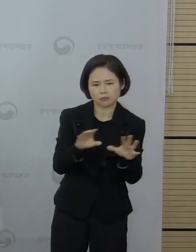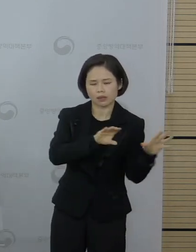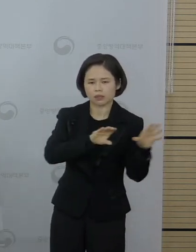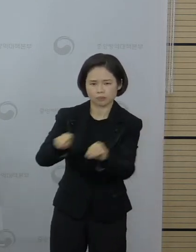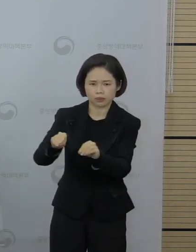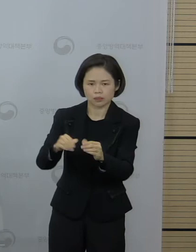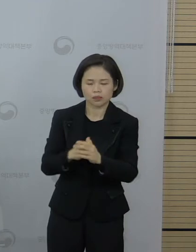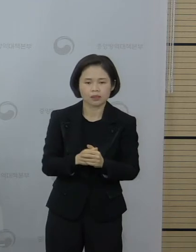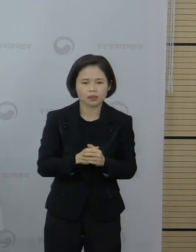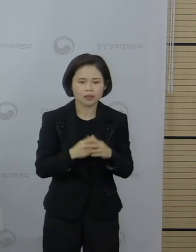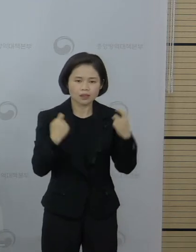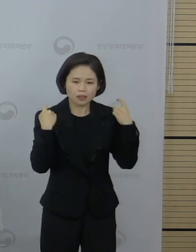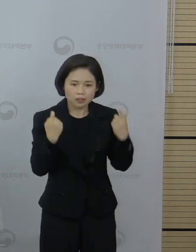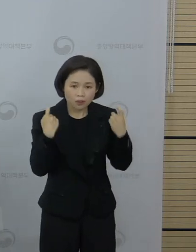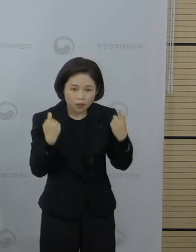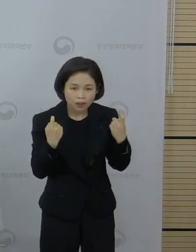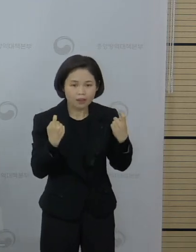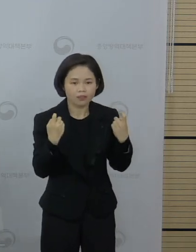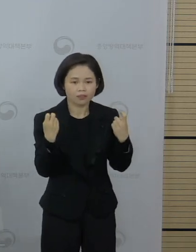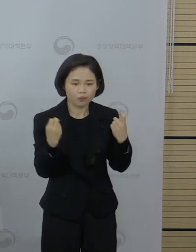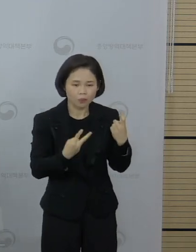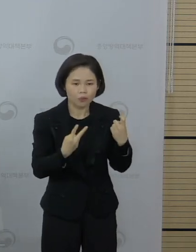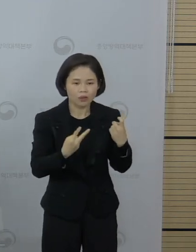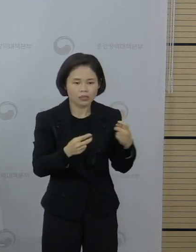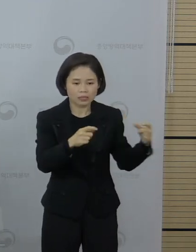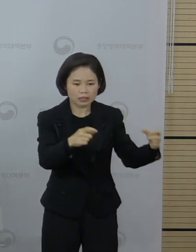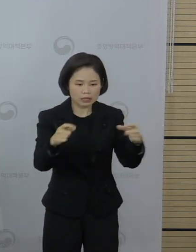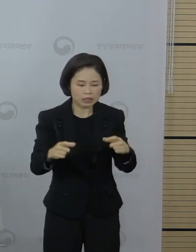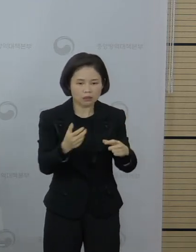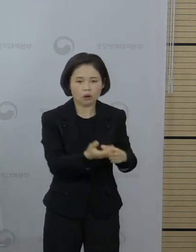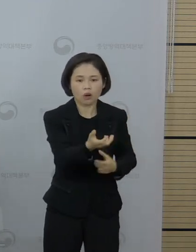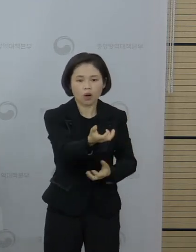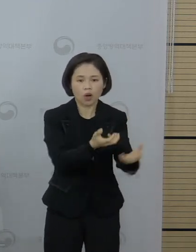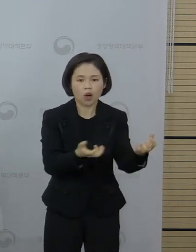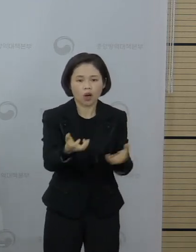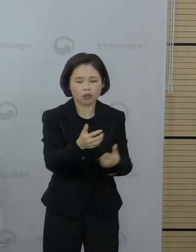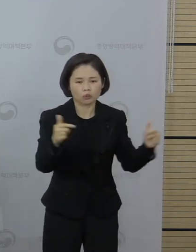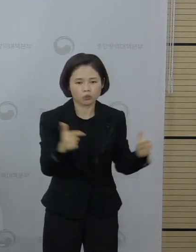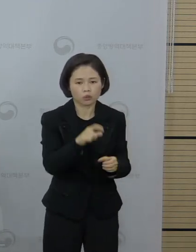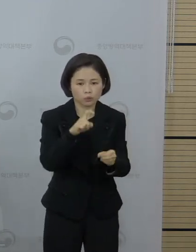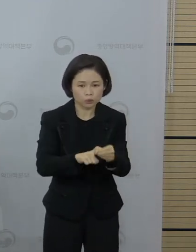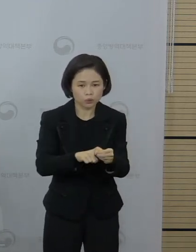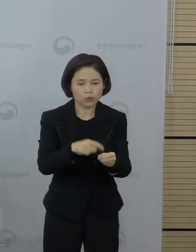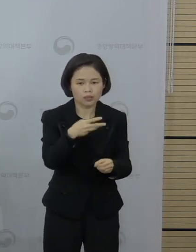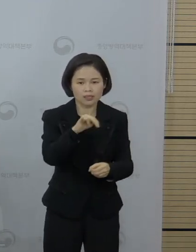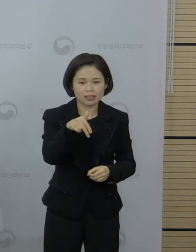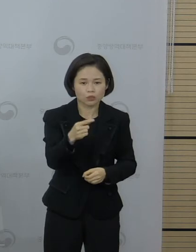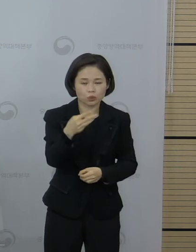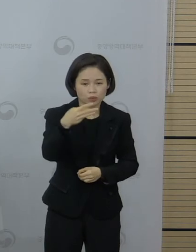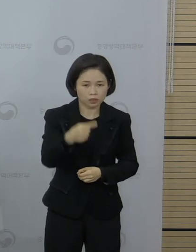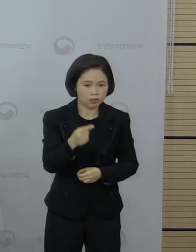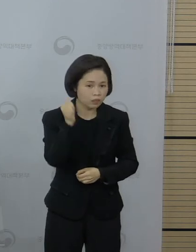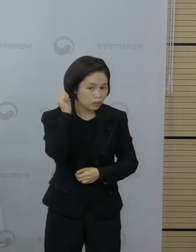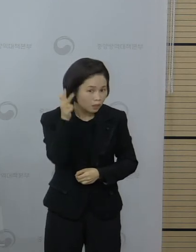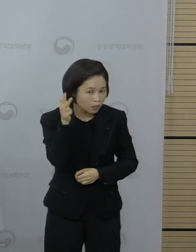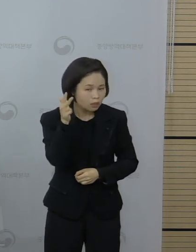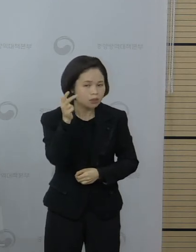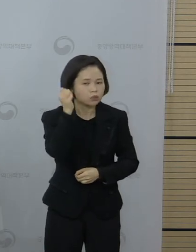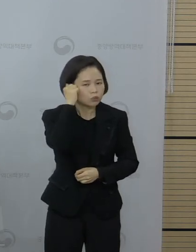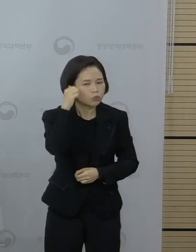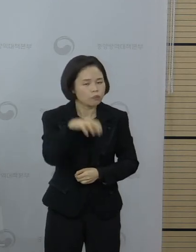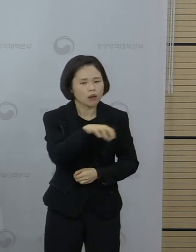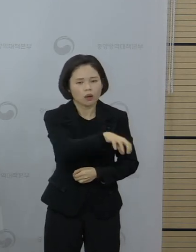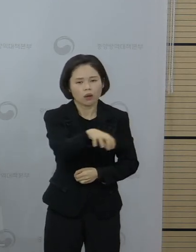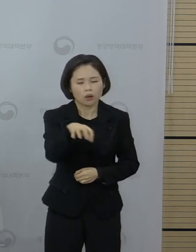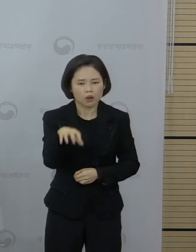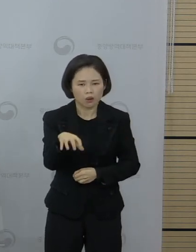동시에 여행 관광 및 지역 간 이동을 최소화하기 위해서 리조트, 호텔 등의 숙박 시설은